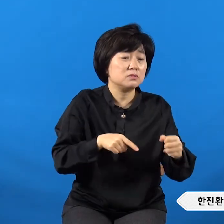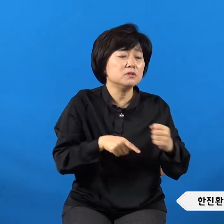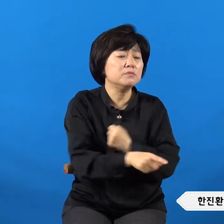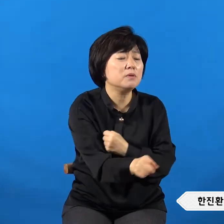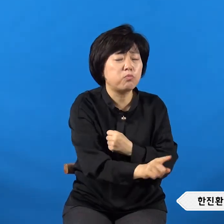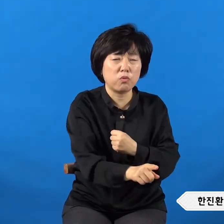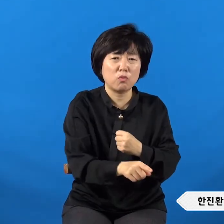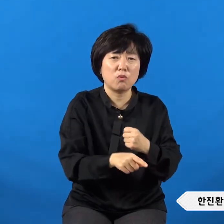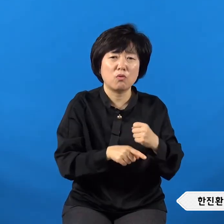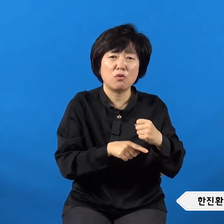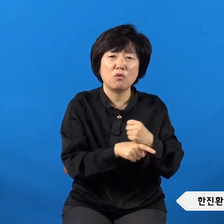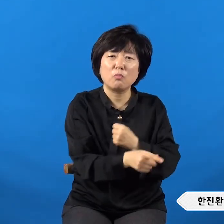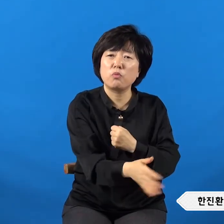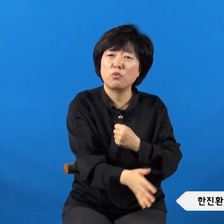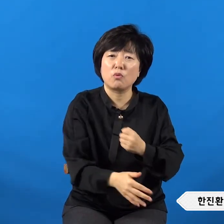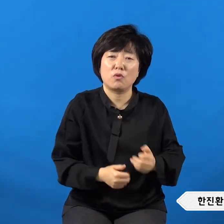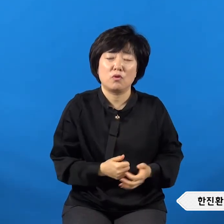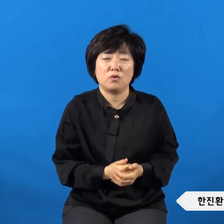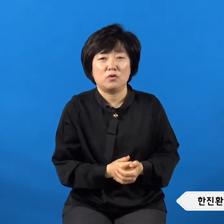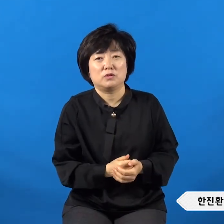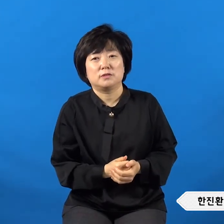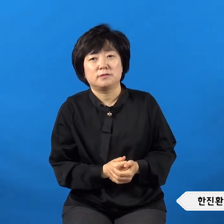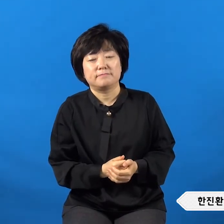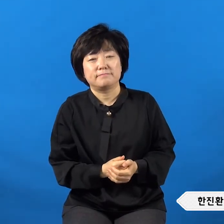있는지 질문을 하지 않을 수가 없는 것입니다.